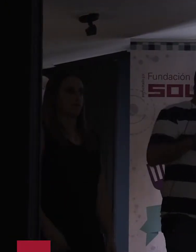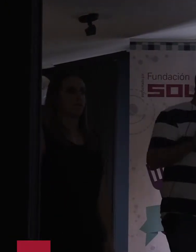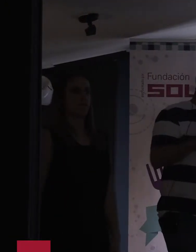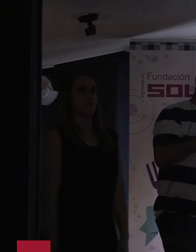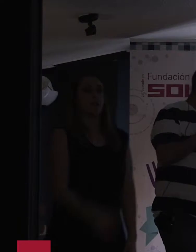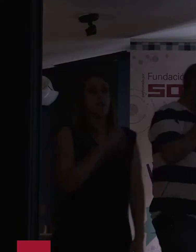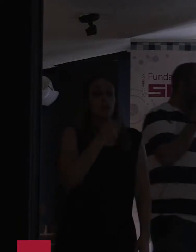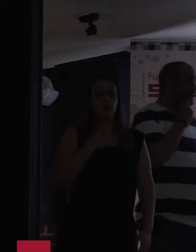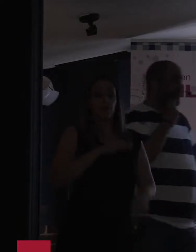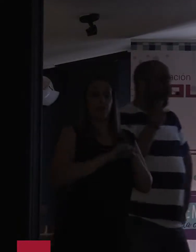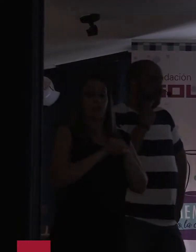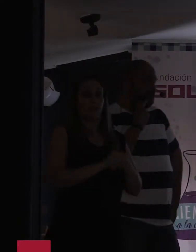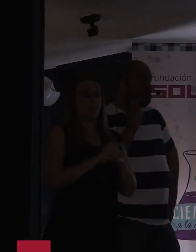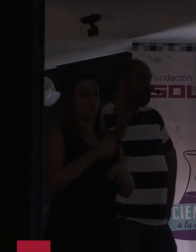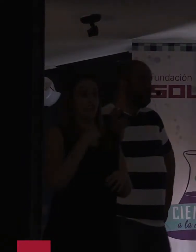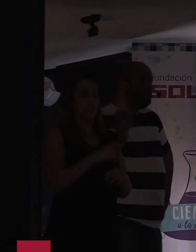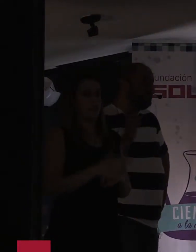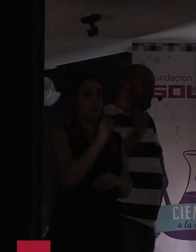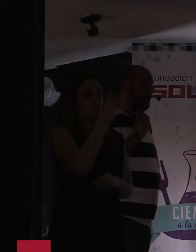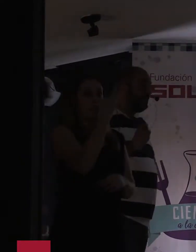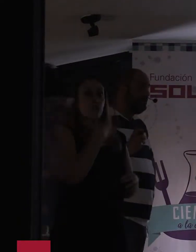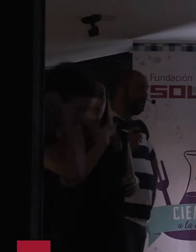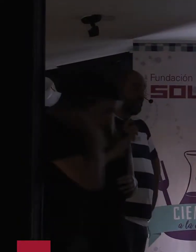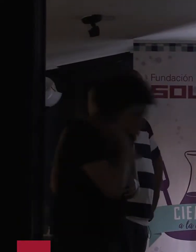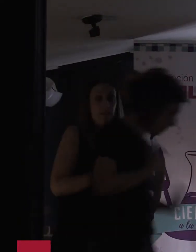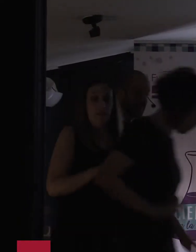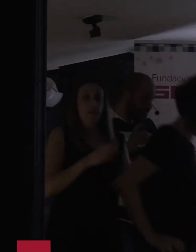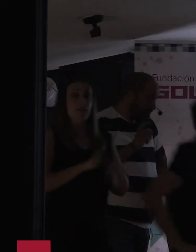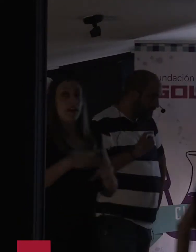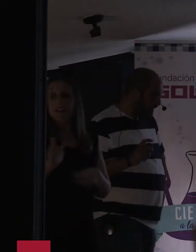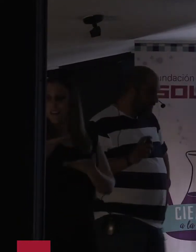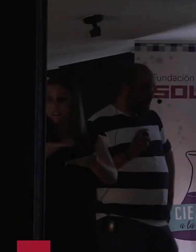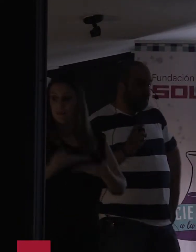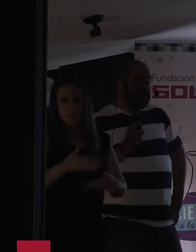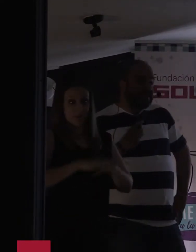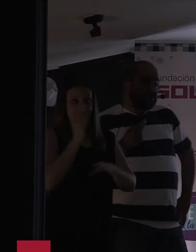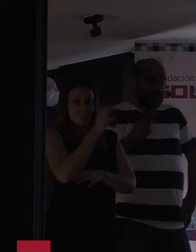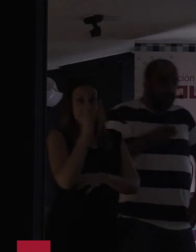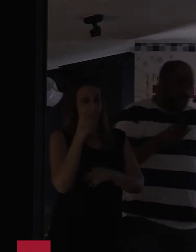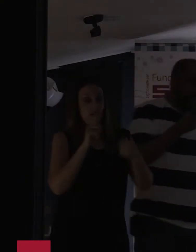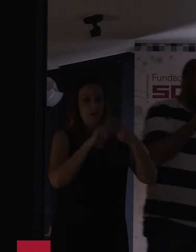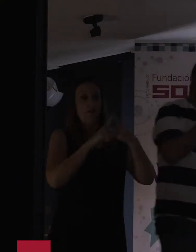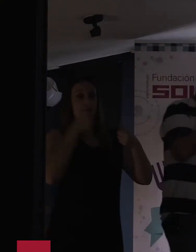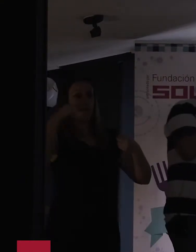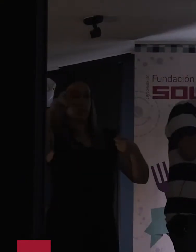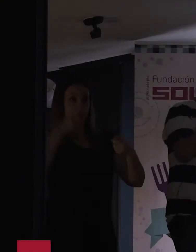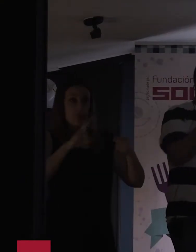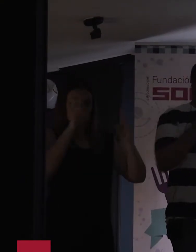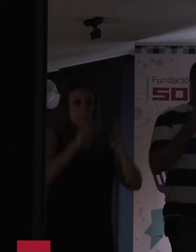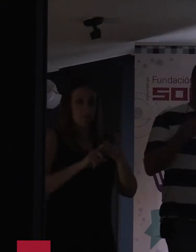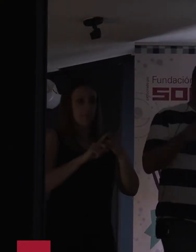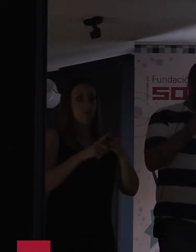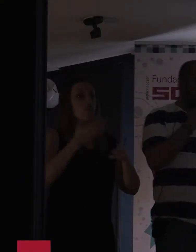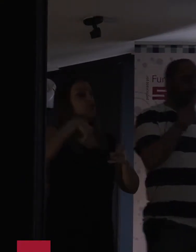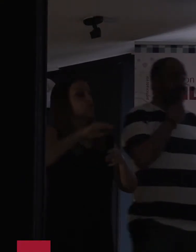Bueno, yo tengo un amigo que dice que hay dos posibles motivos para que te inviten a dar una charla. Uno es que seas un experto en el tema y otro es